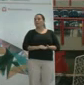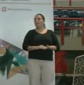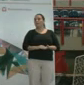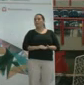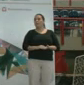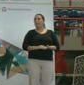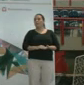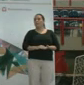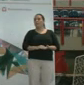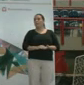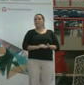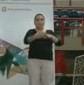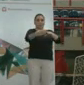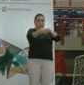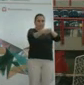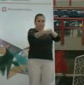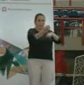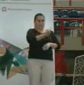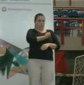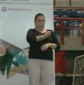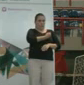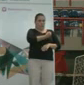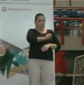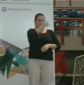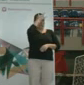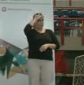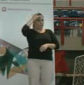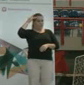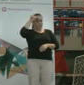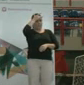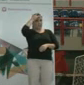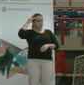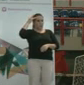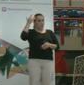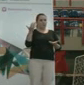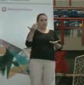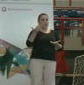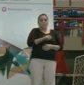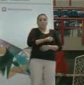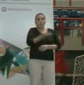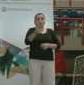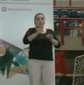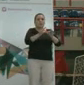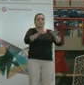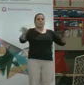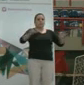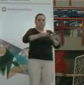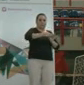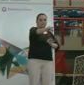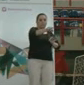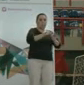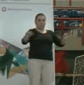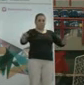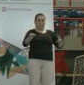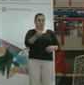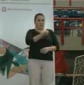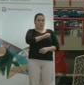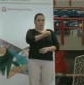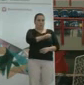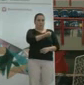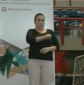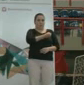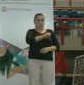coloca o tamanho do sapato em função de tantos centímetros que for o sapato. Você sabe que o número do